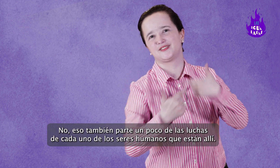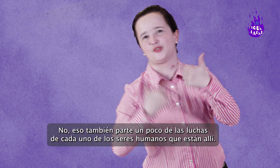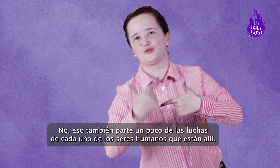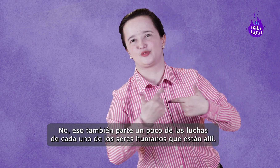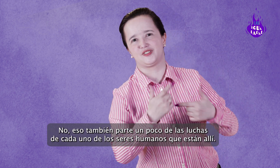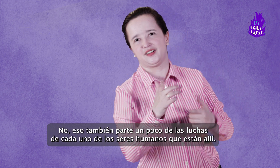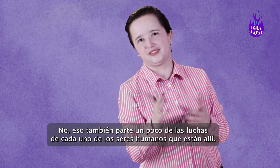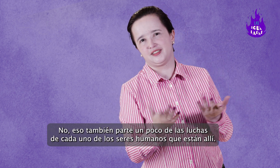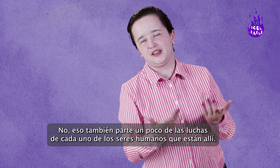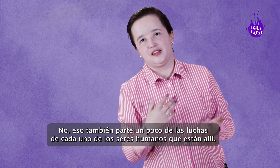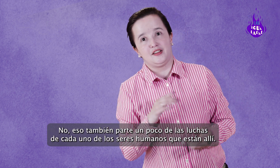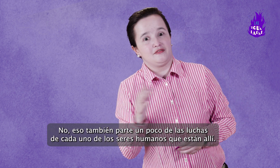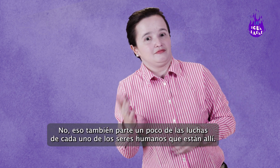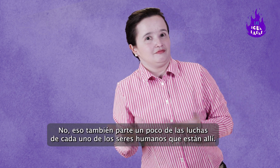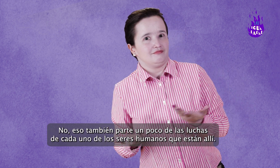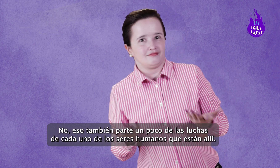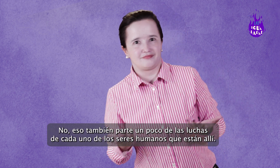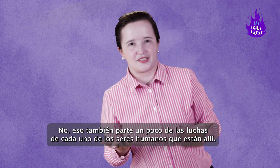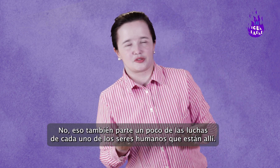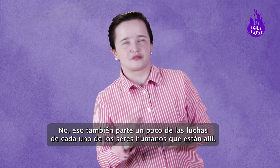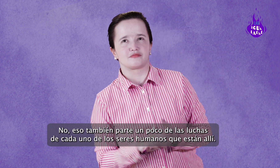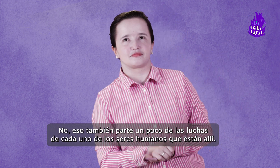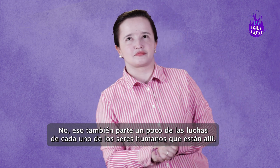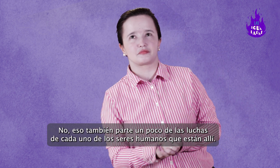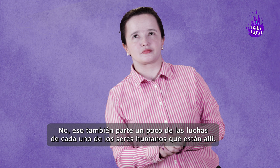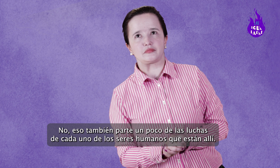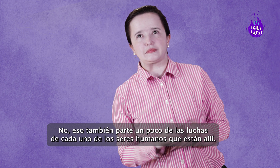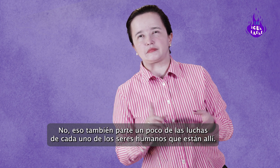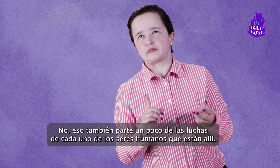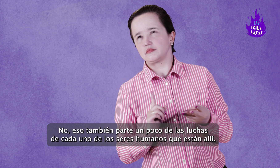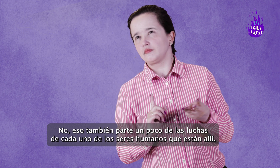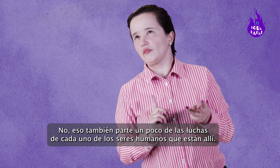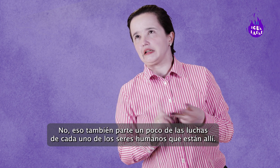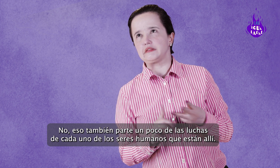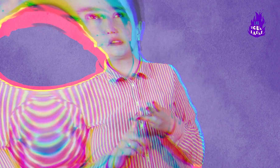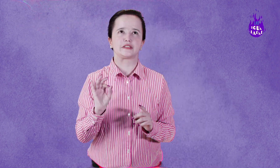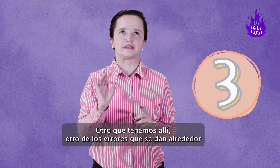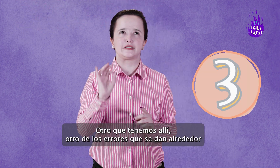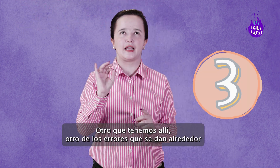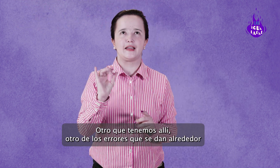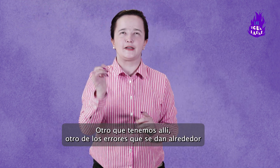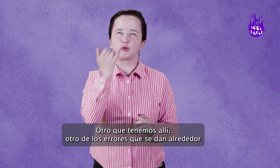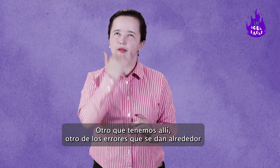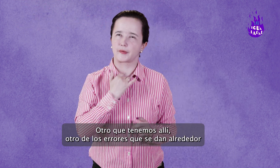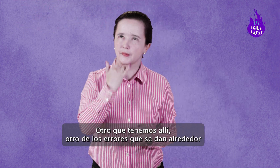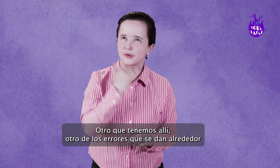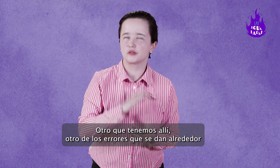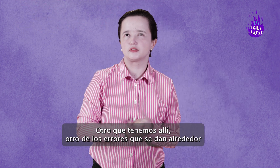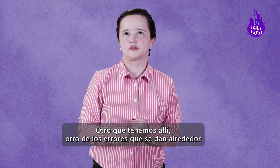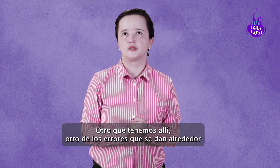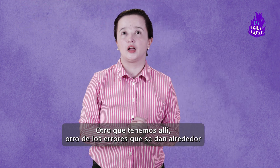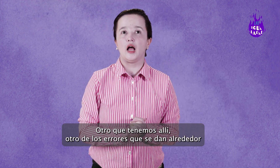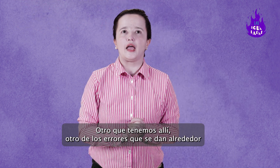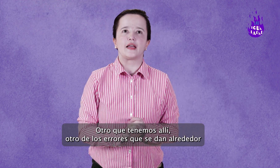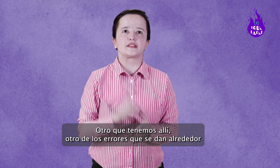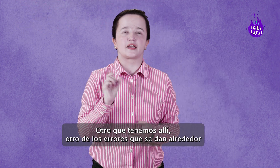No, y eso también parte un poco de las luchas de cada uno de los seres humanos que están allí. Otro que tenemos allí, otro de los errores que se dan